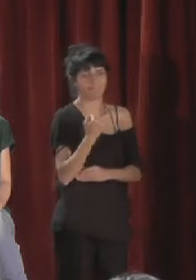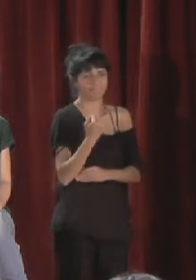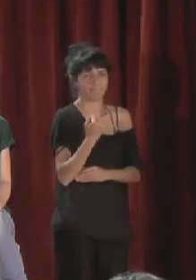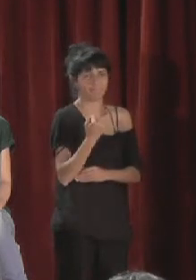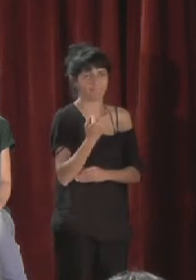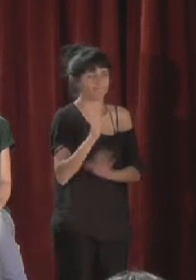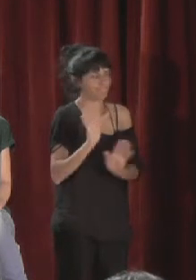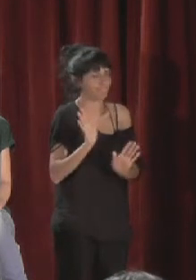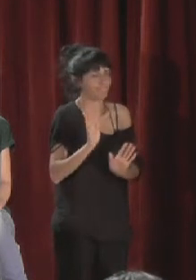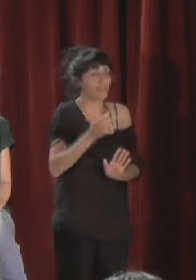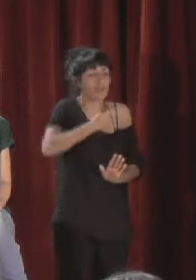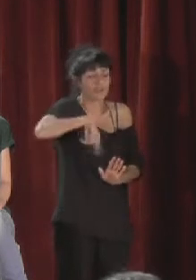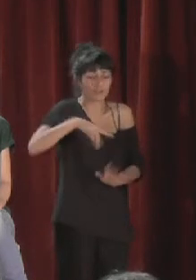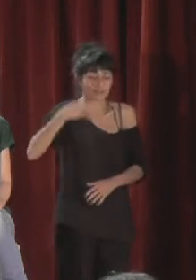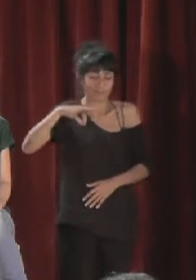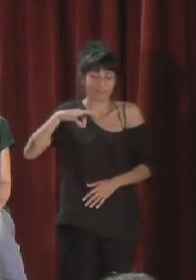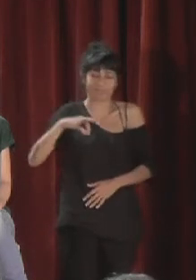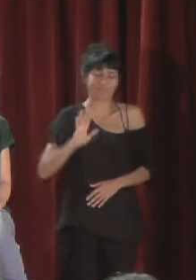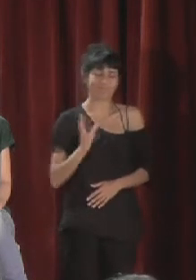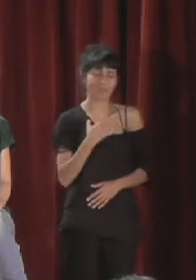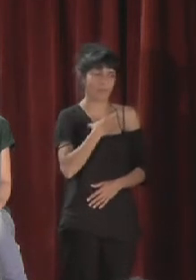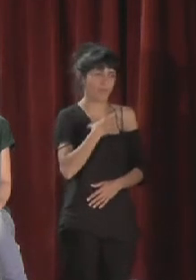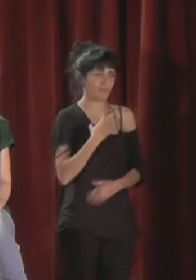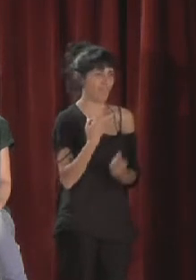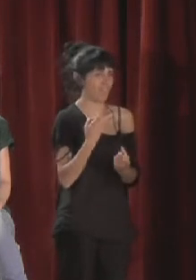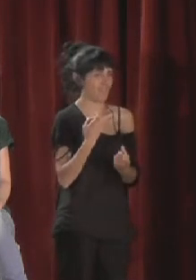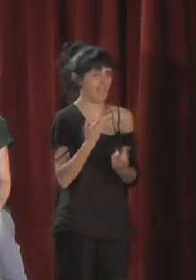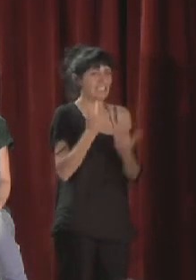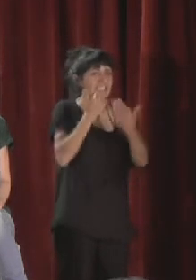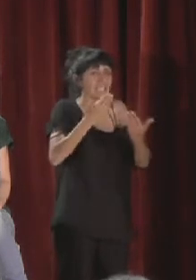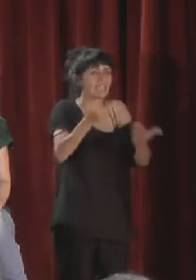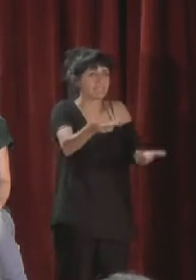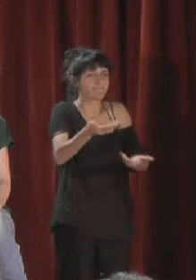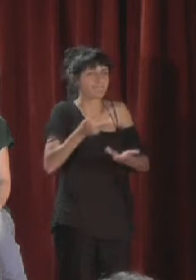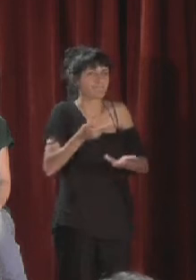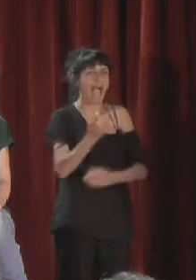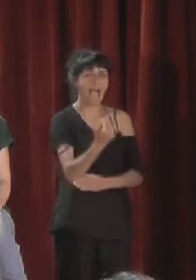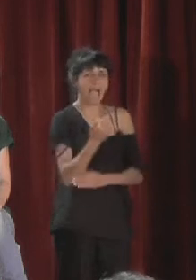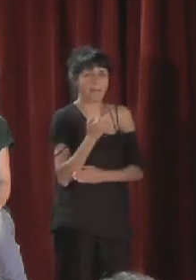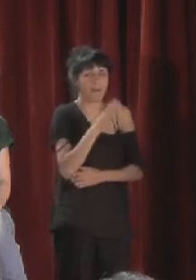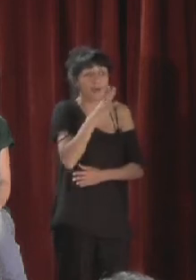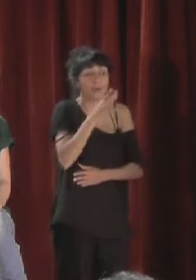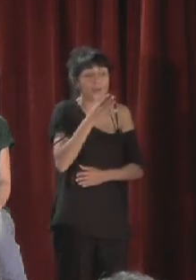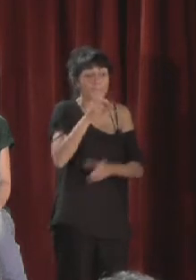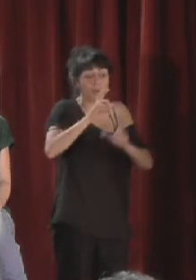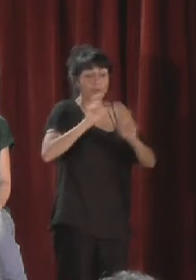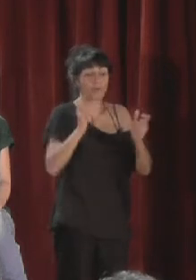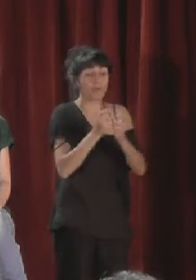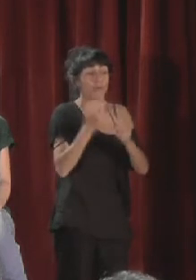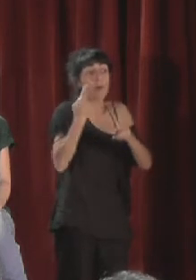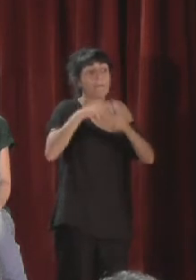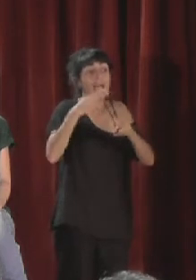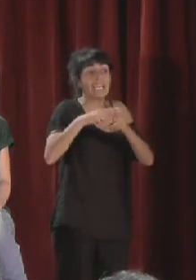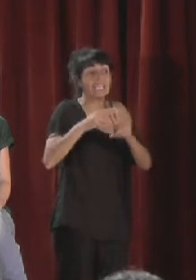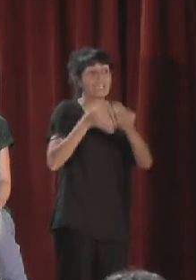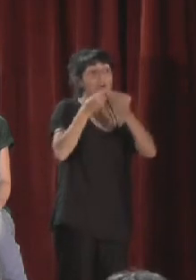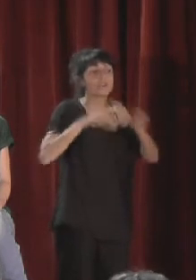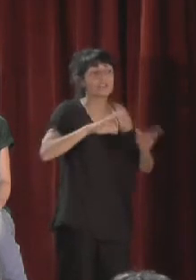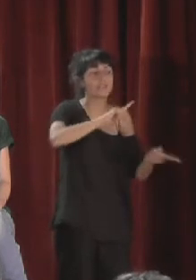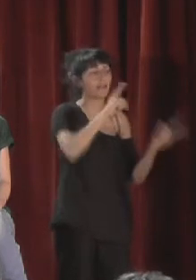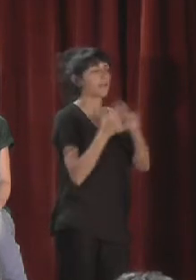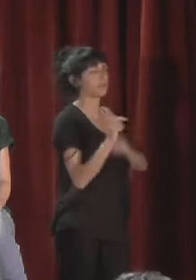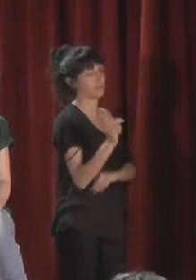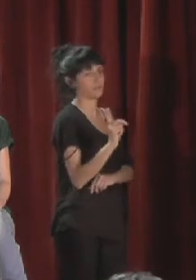podemos facer o cambio. O cambio ten que ser co pobo, porque os políticos non cambiamos a historia. Quen cambia a historia son